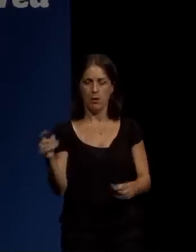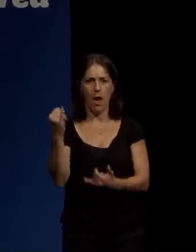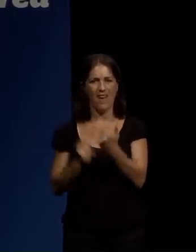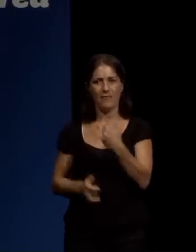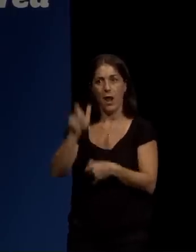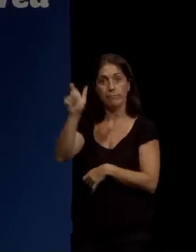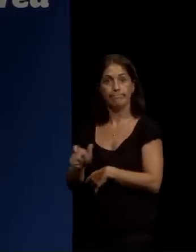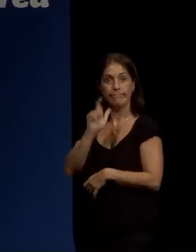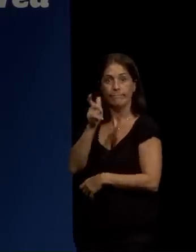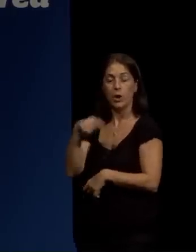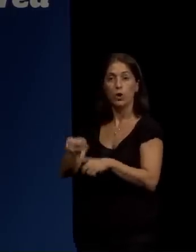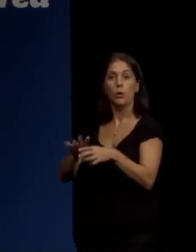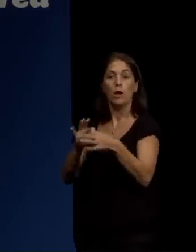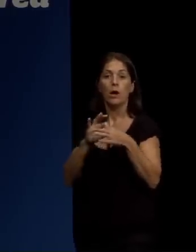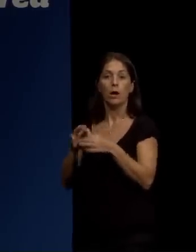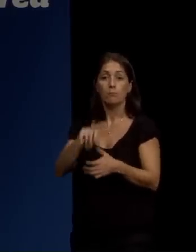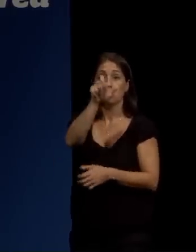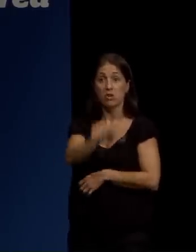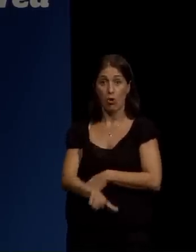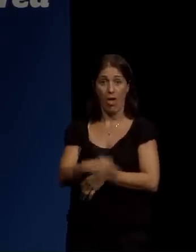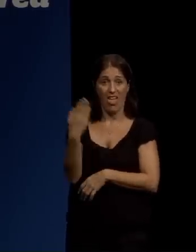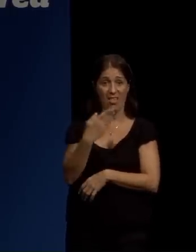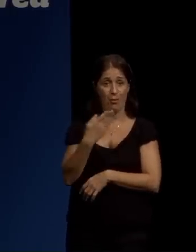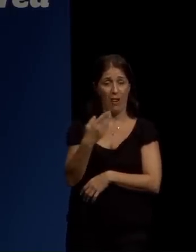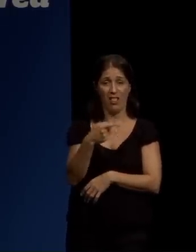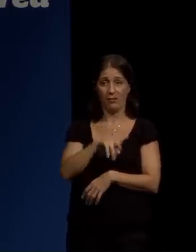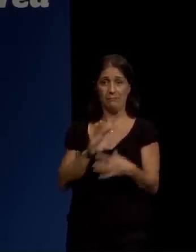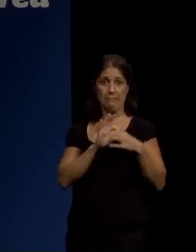pode coaligar con xente como Baltar.